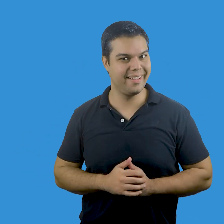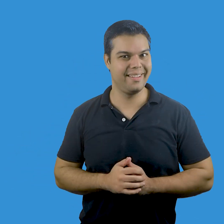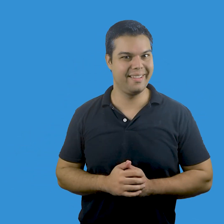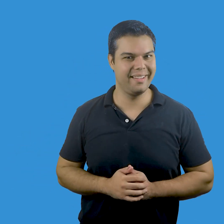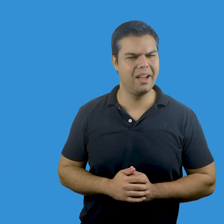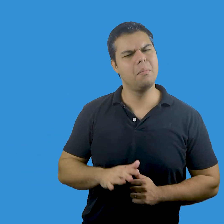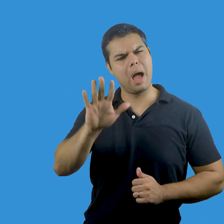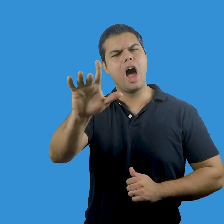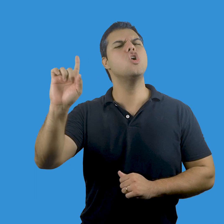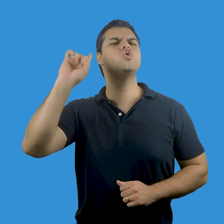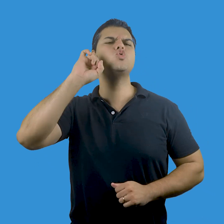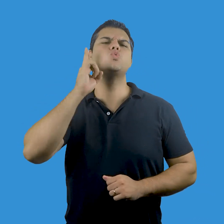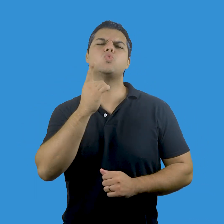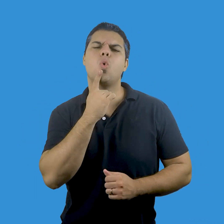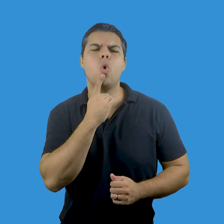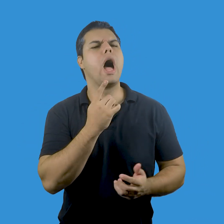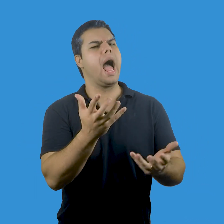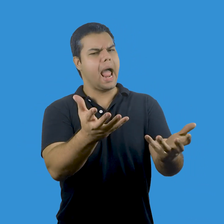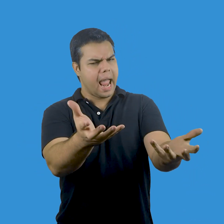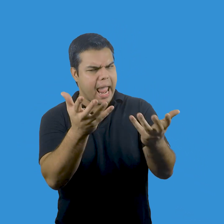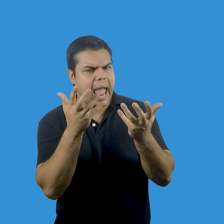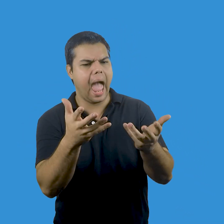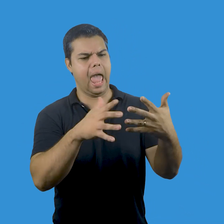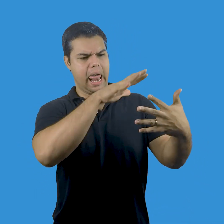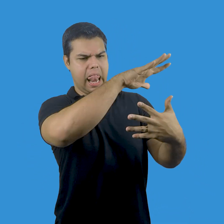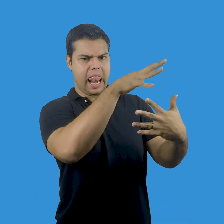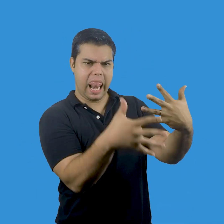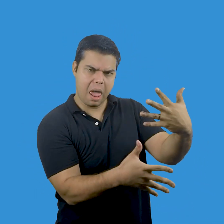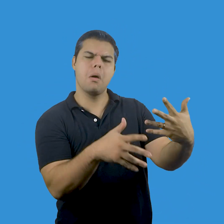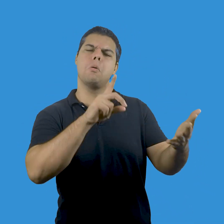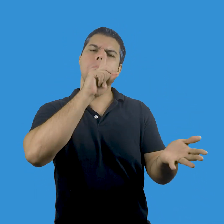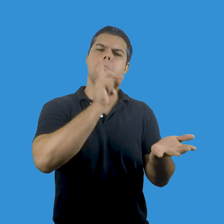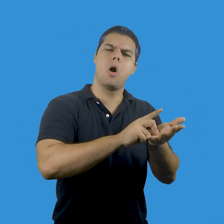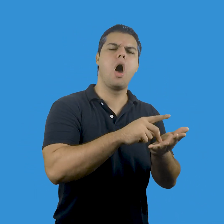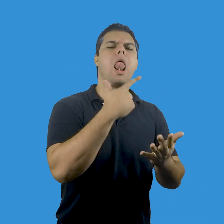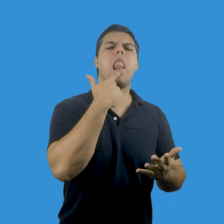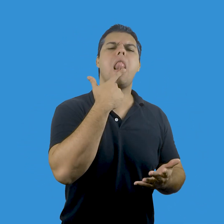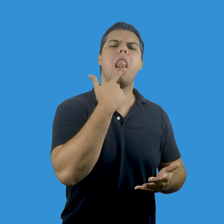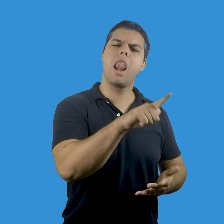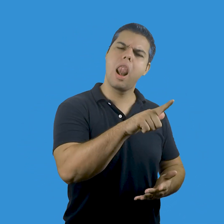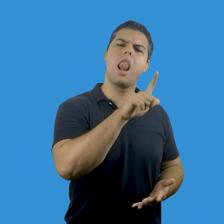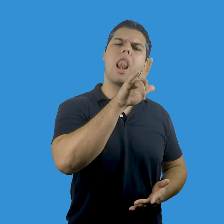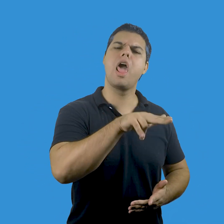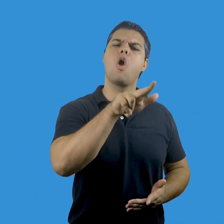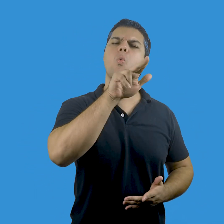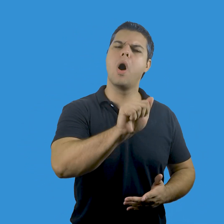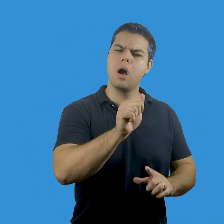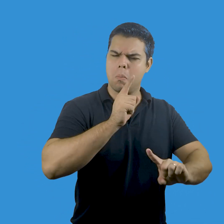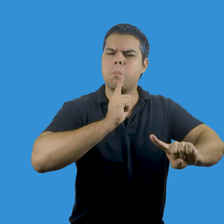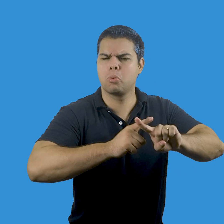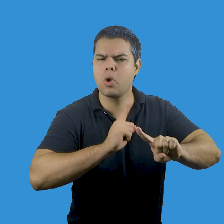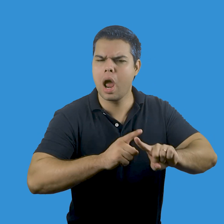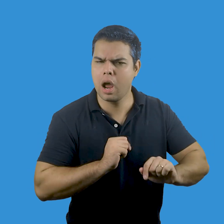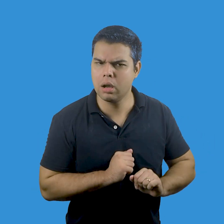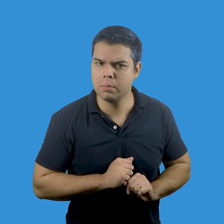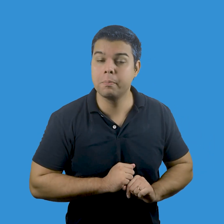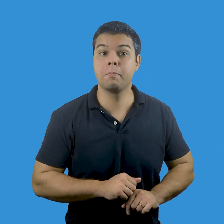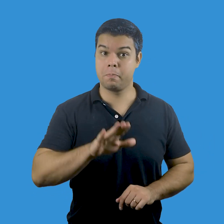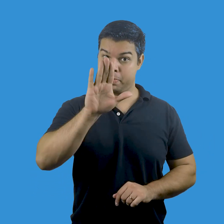que os surdos reivindicam o status de língua para Libras? As pessoas se surpreendem quando descobrem que Libras é